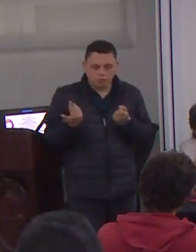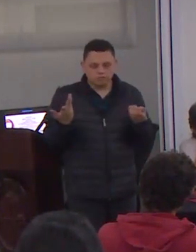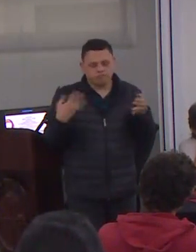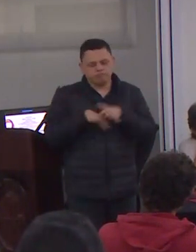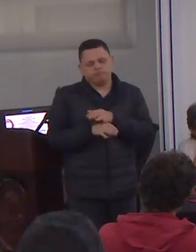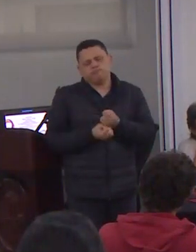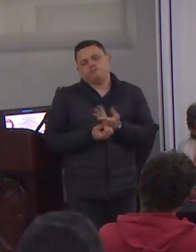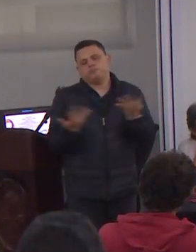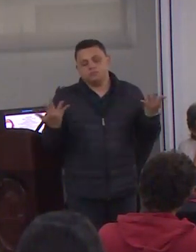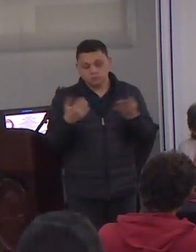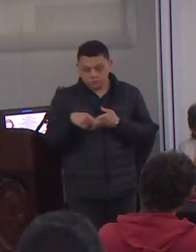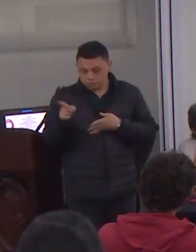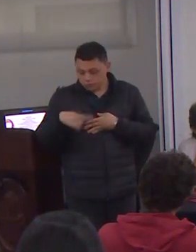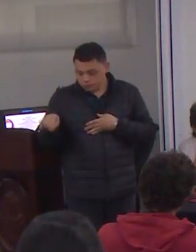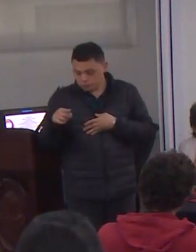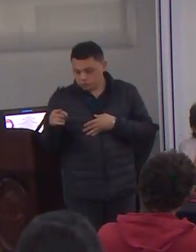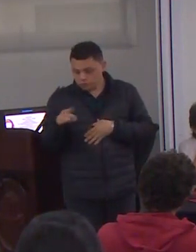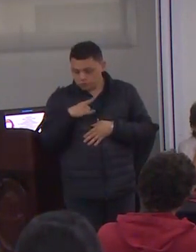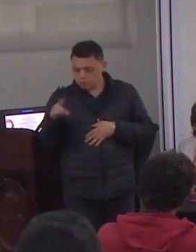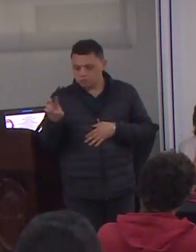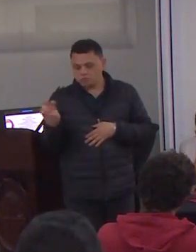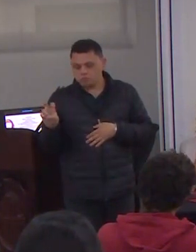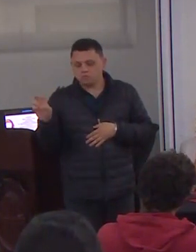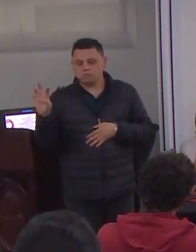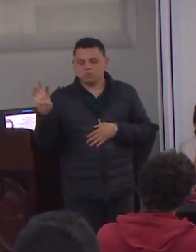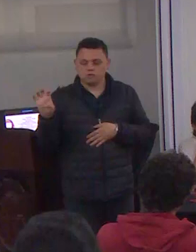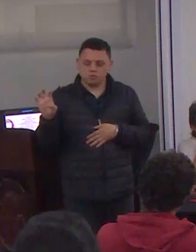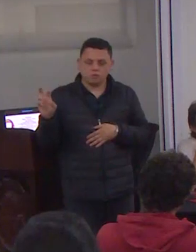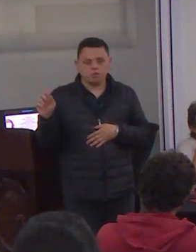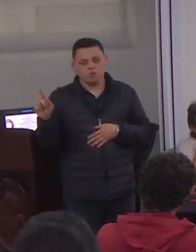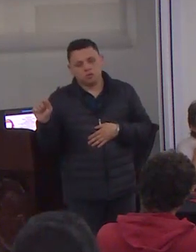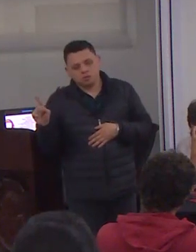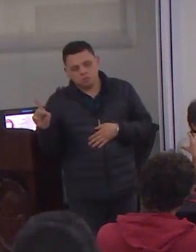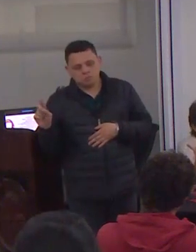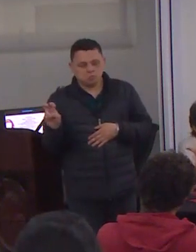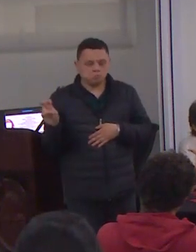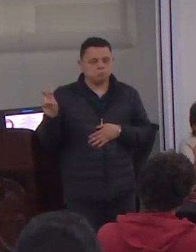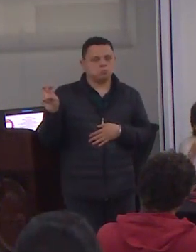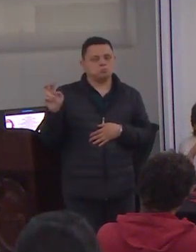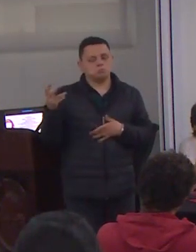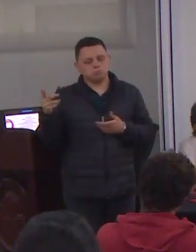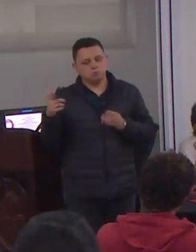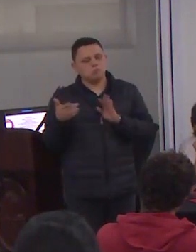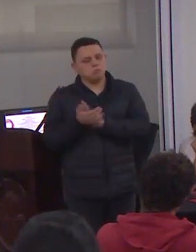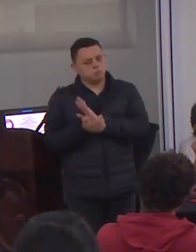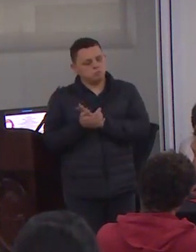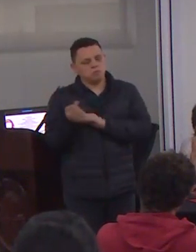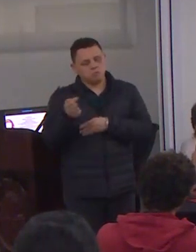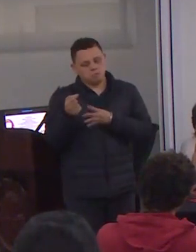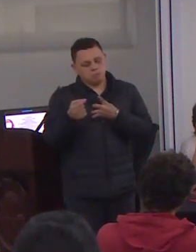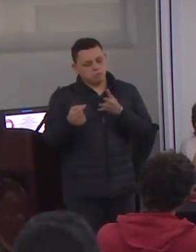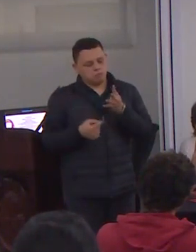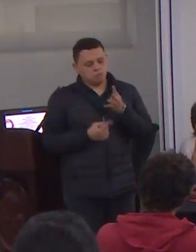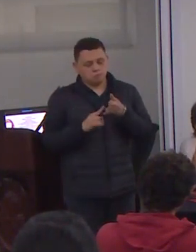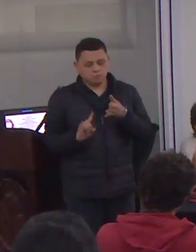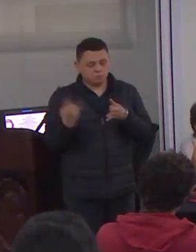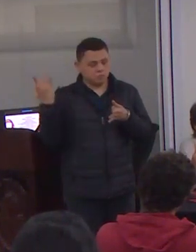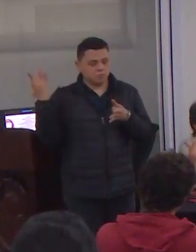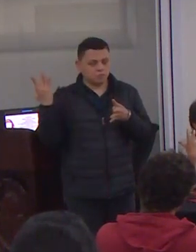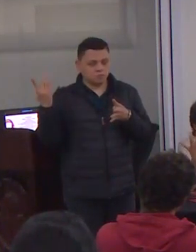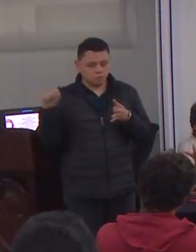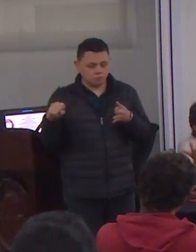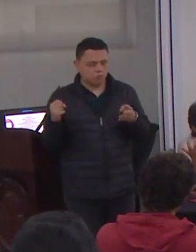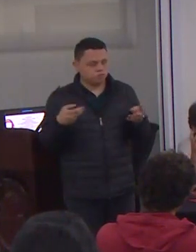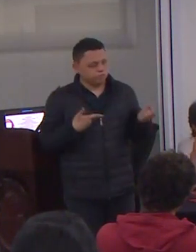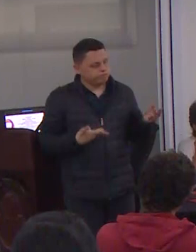que pueden llegar a la universidad con un grado 9 con un grado 11 que tienen muchas habilidades en esas áreas y que en un momento dado pueden